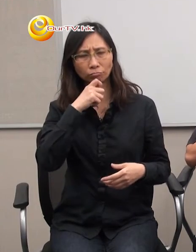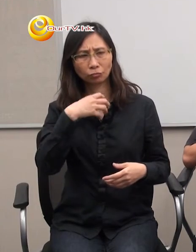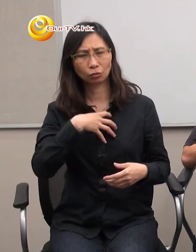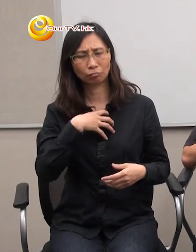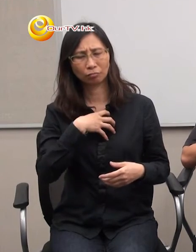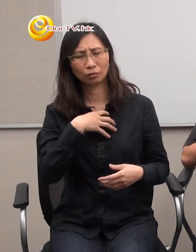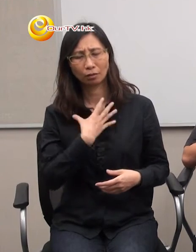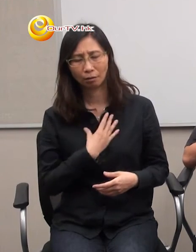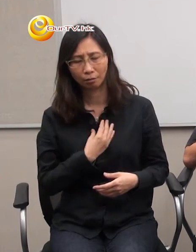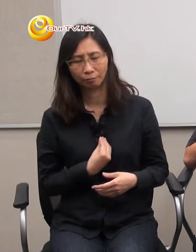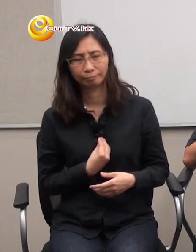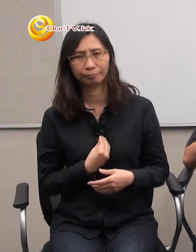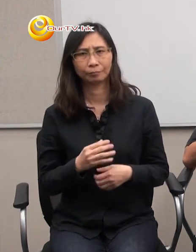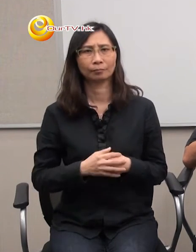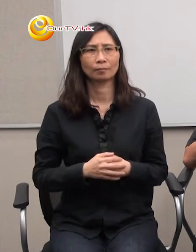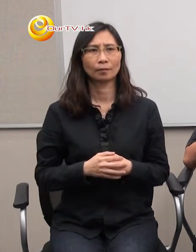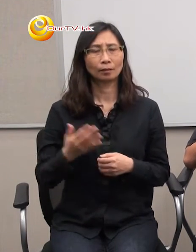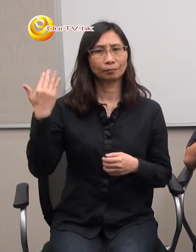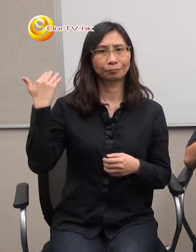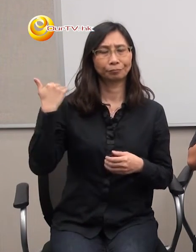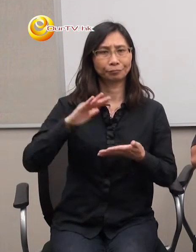感慨，因為喺